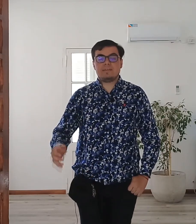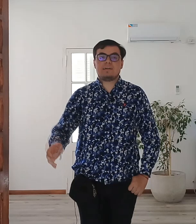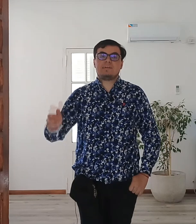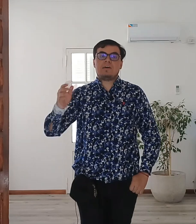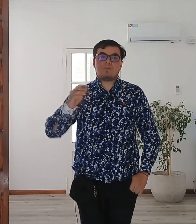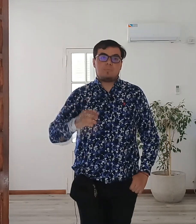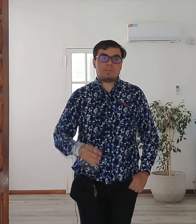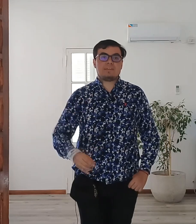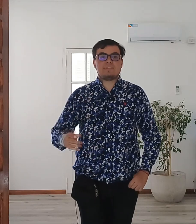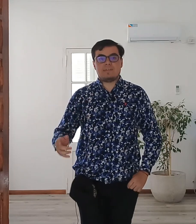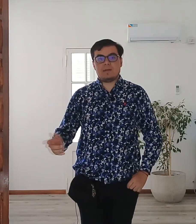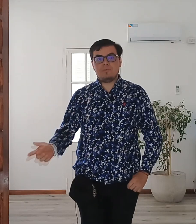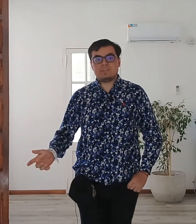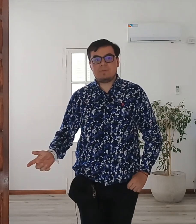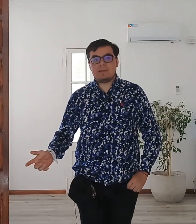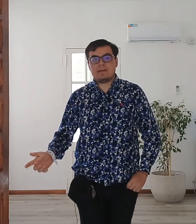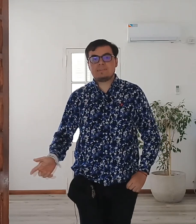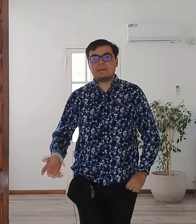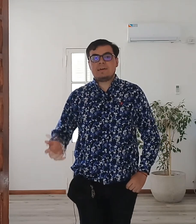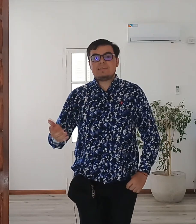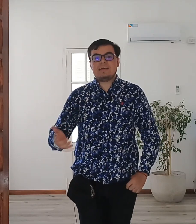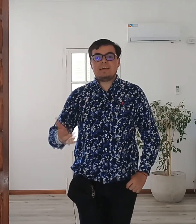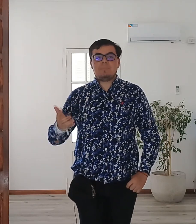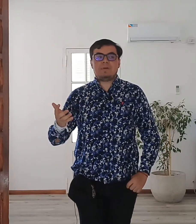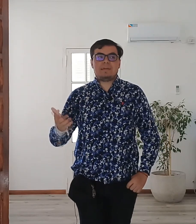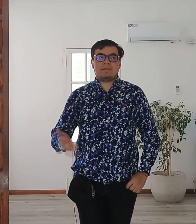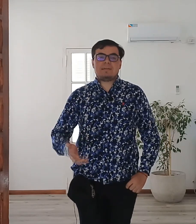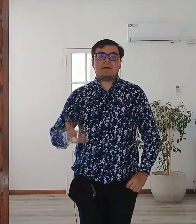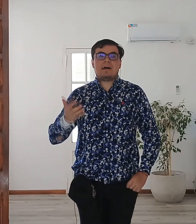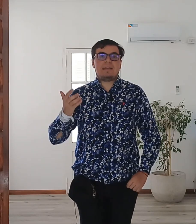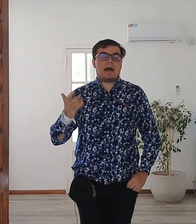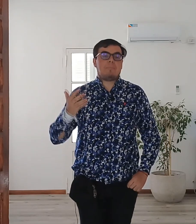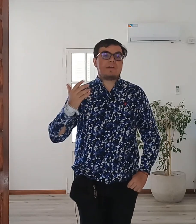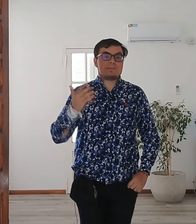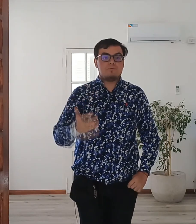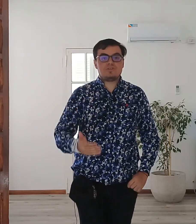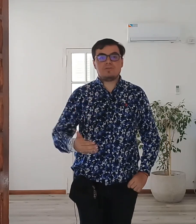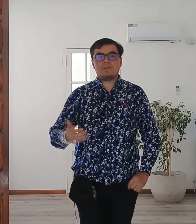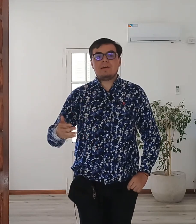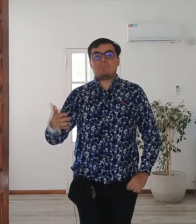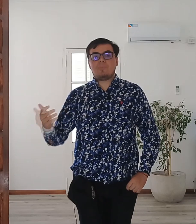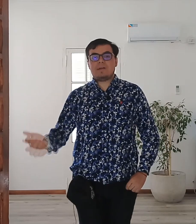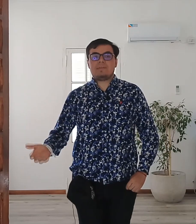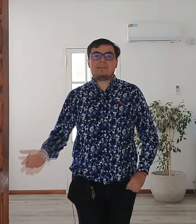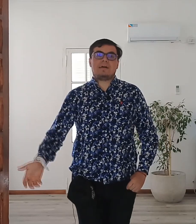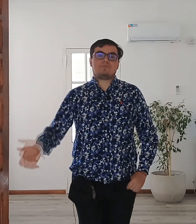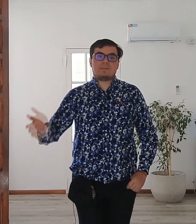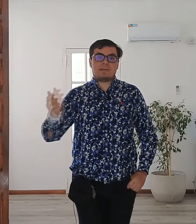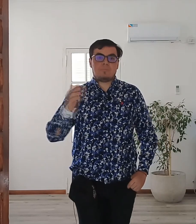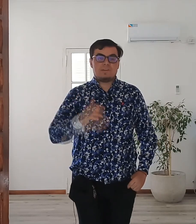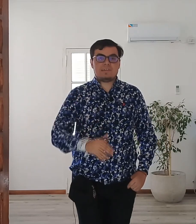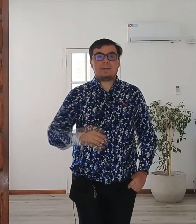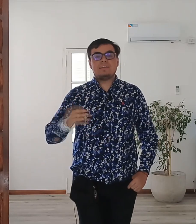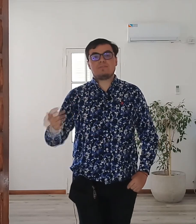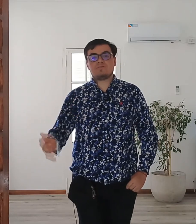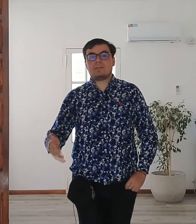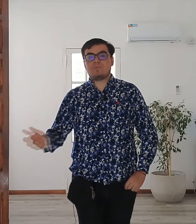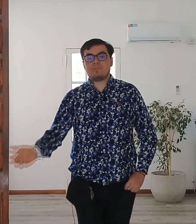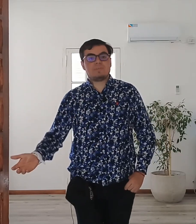frentistas correspondientes y de las municipalidades, tienen que tener la persecución por parte de las autoridades policiales, institucionales o